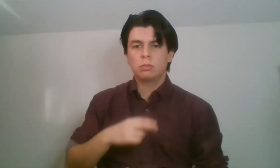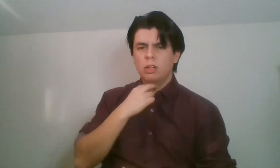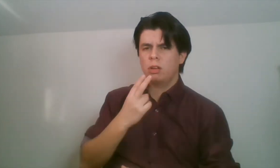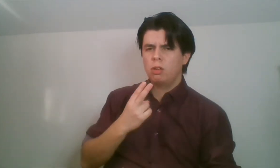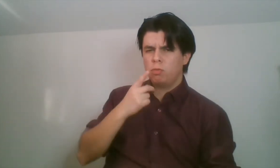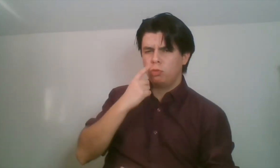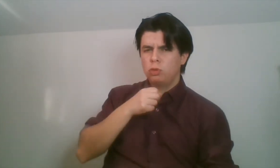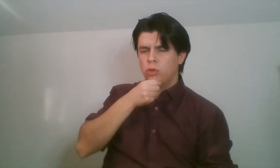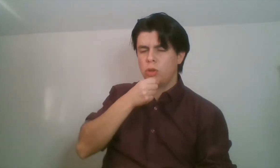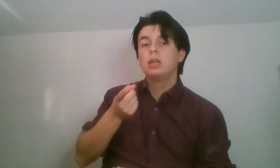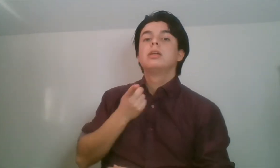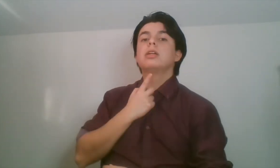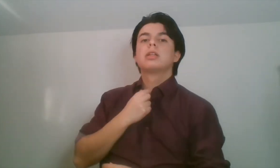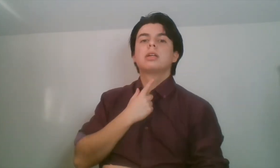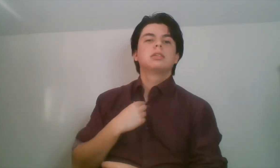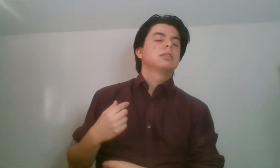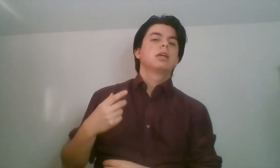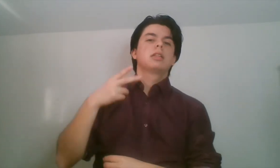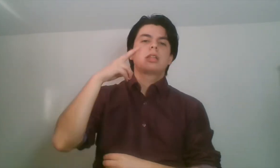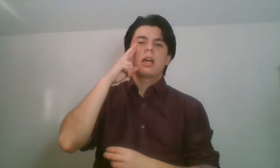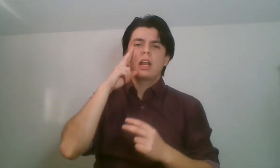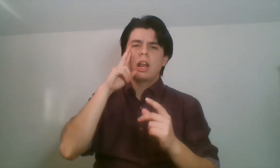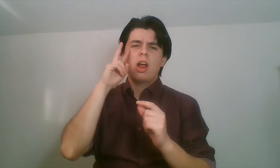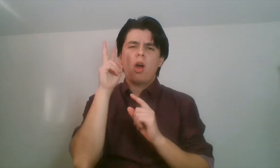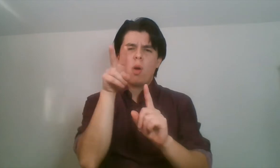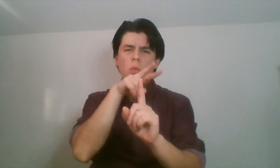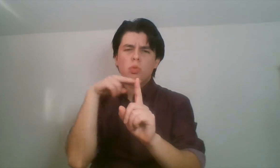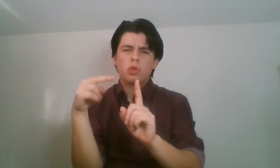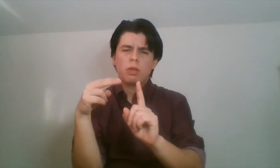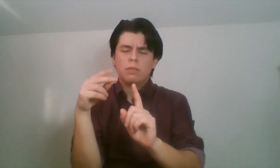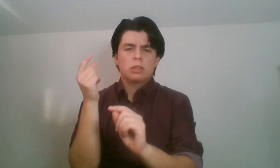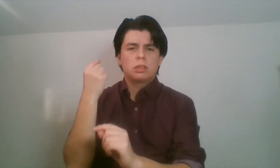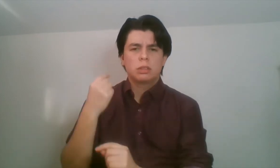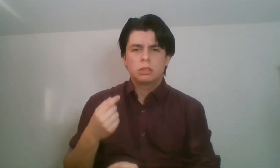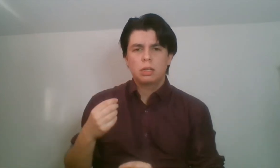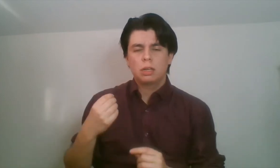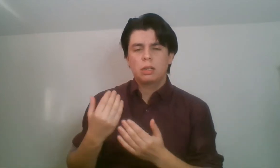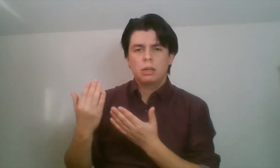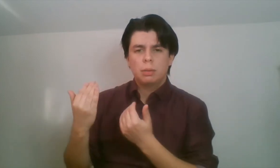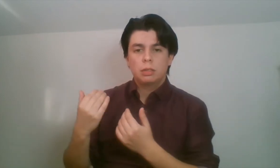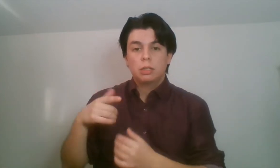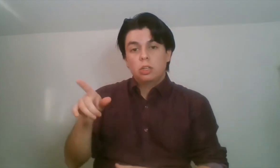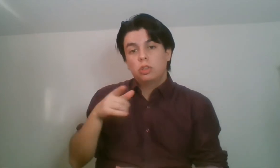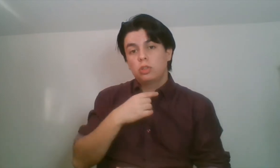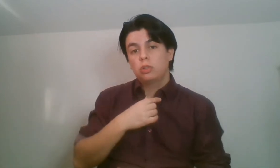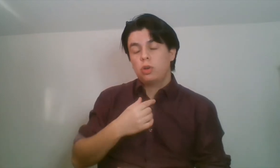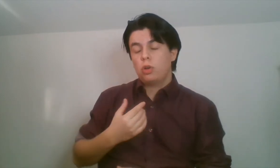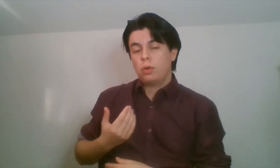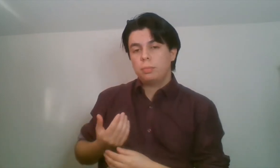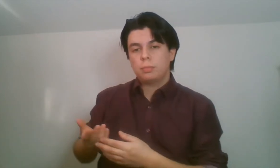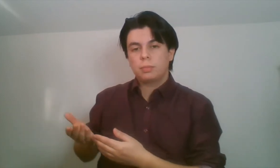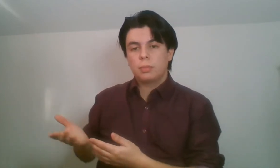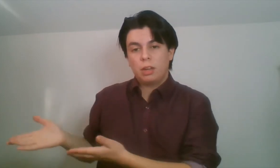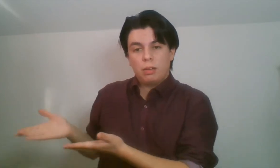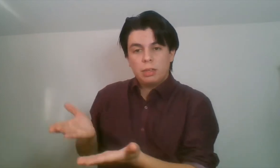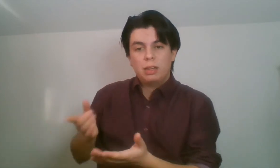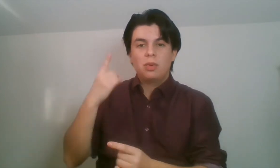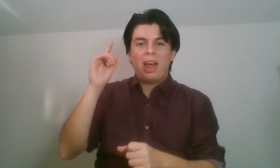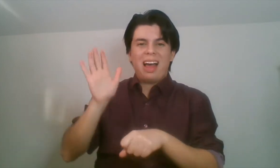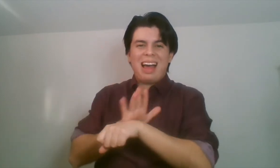iba a autofinanciar, pero que iba a ser un polo de arte y literatura dentro